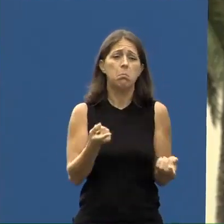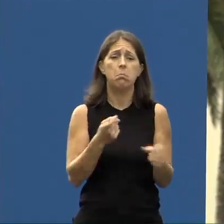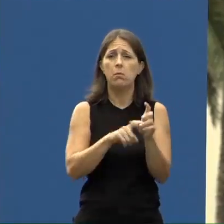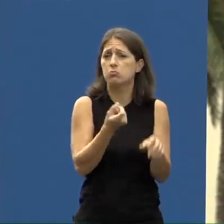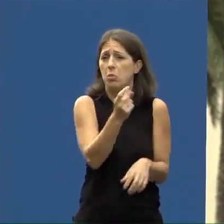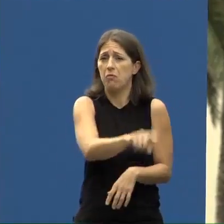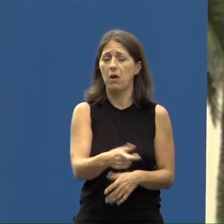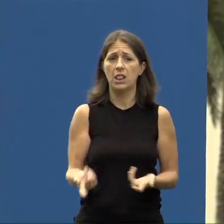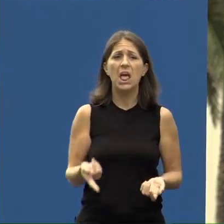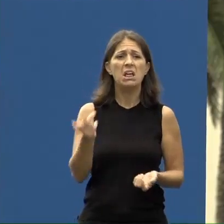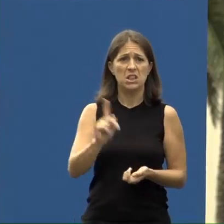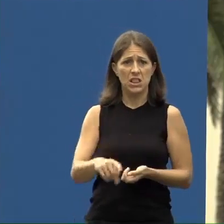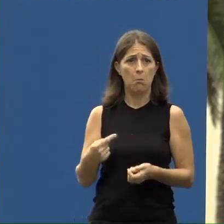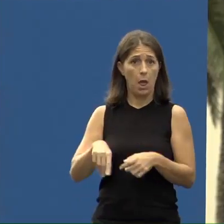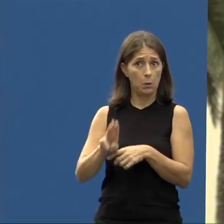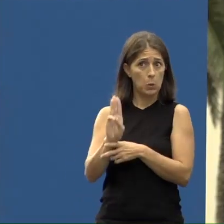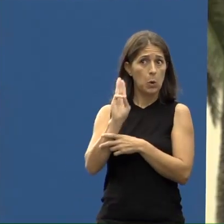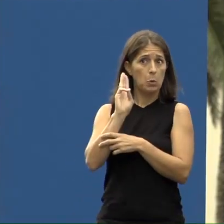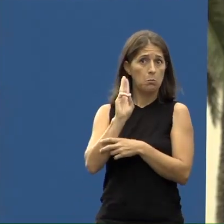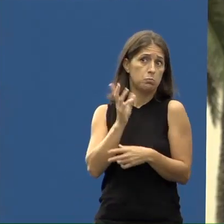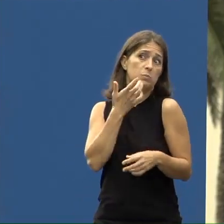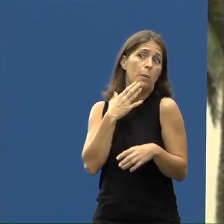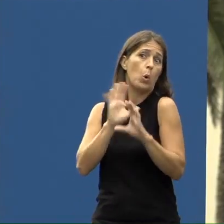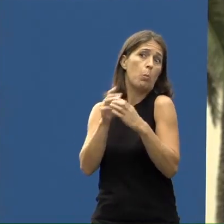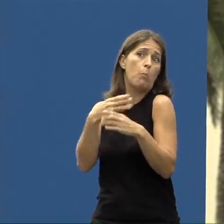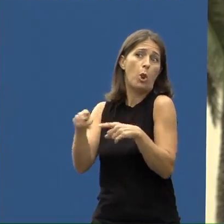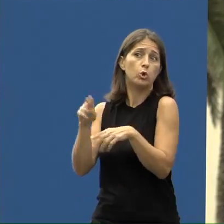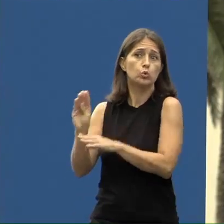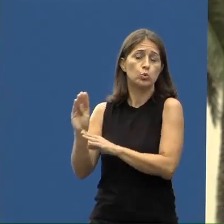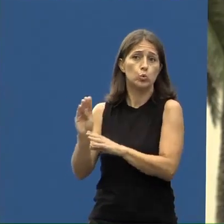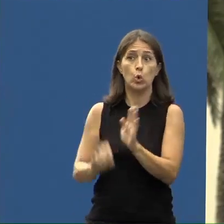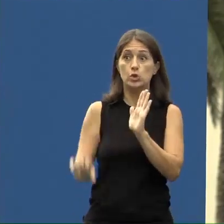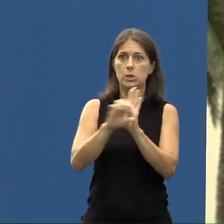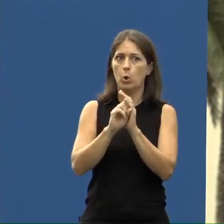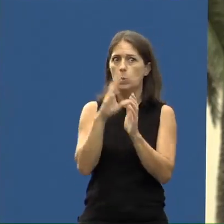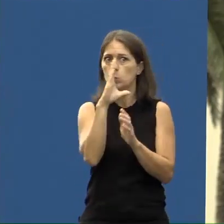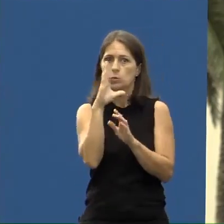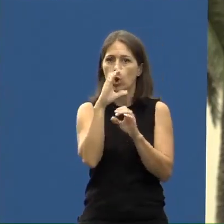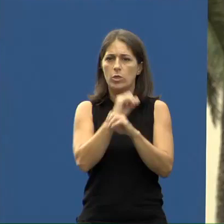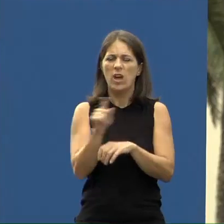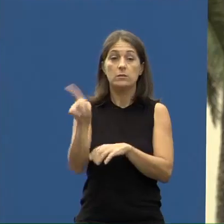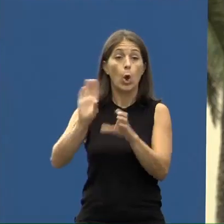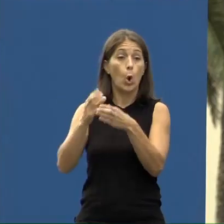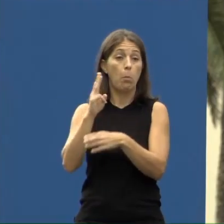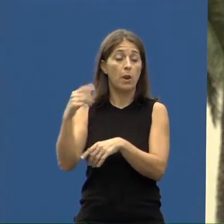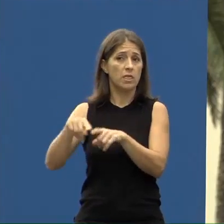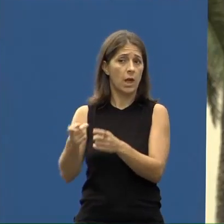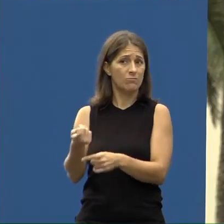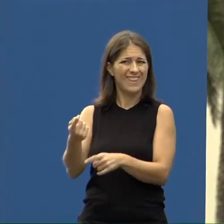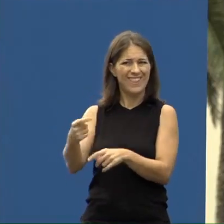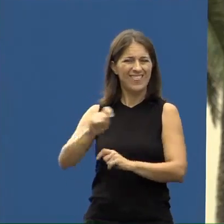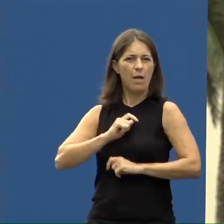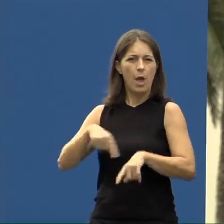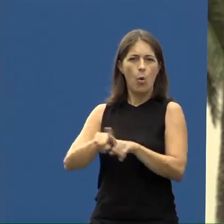que ocultaba as siglas do partido ao que pertencía, ese partido que nos quería facer pensar que